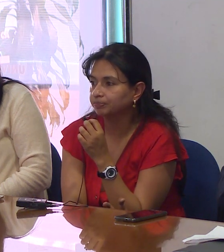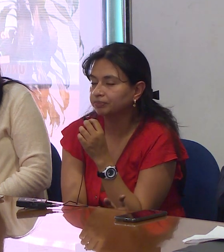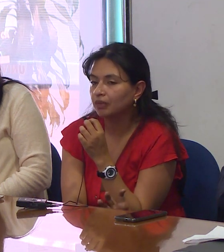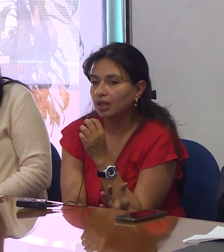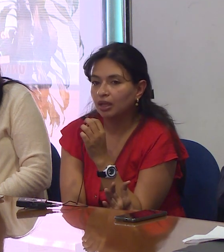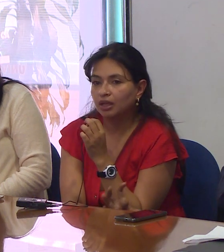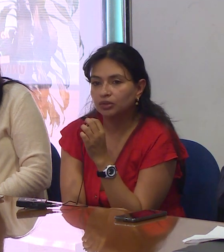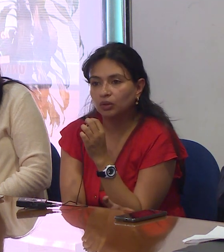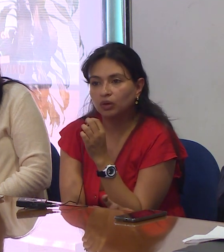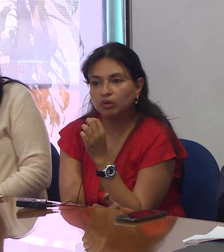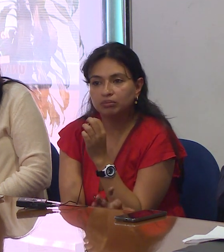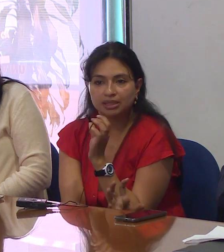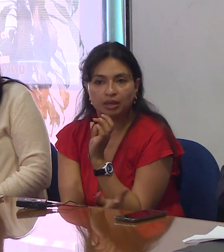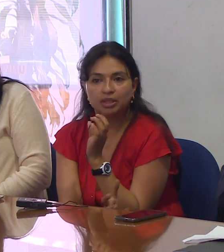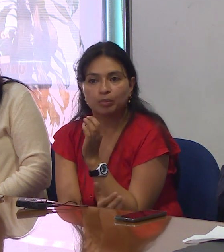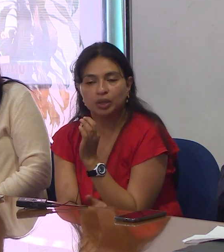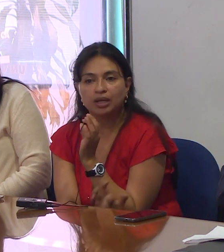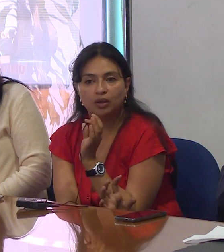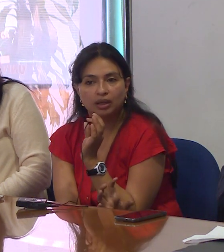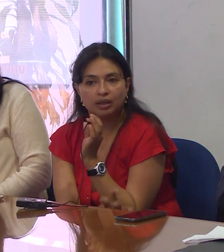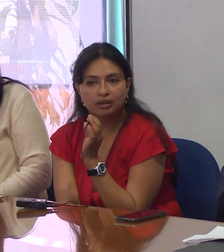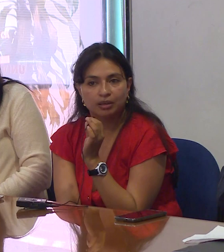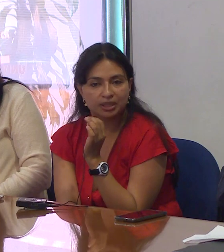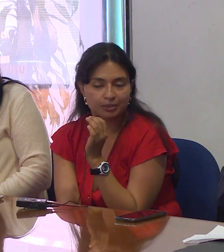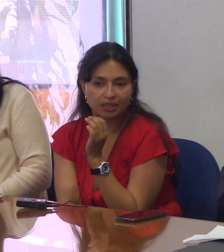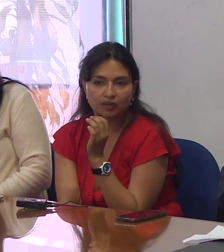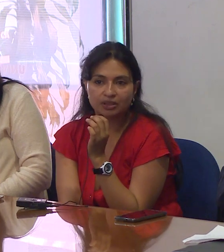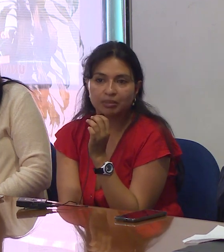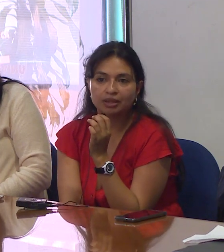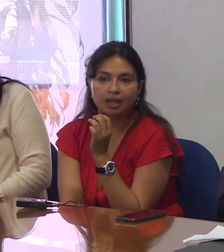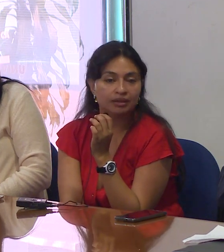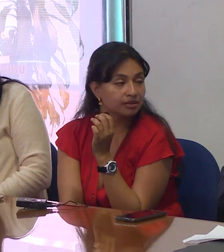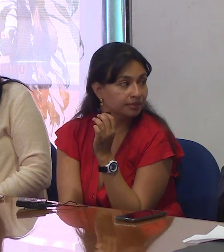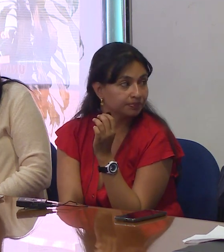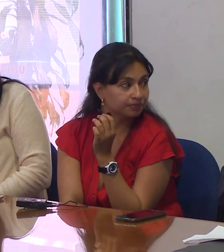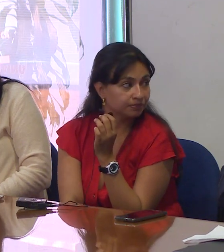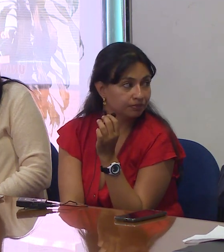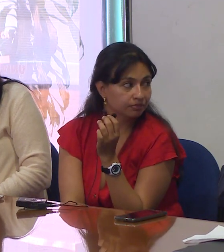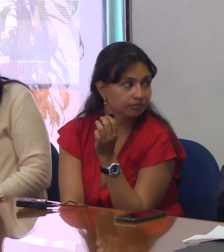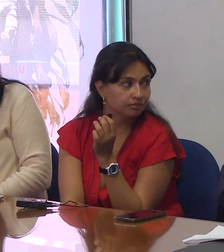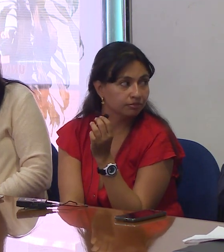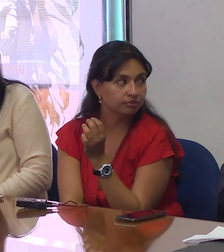maestro. Eso básicamente por el lado de perspectivas ambientales.